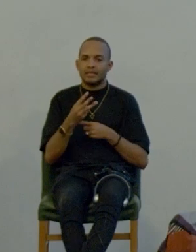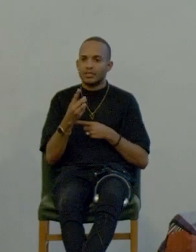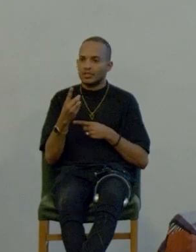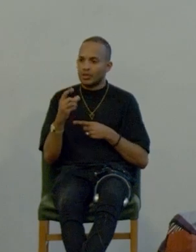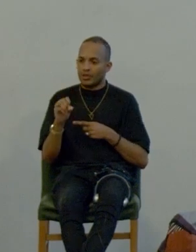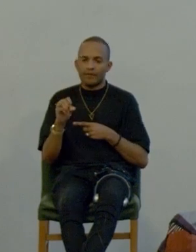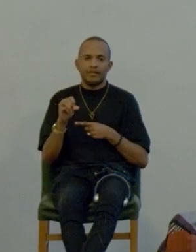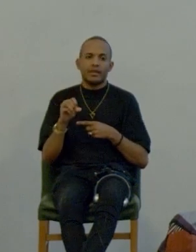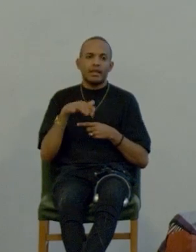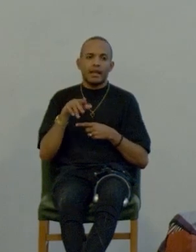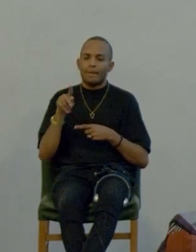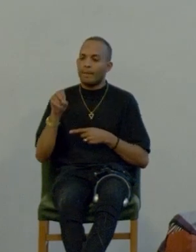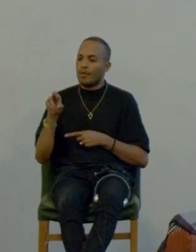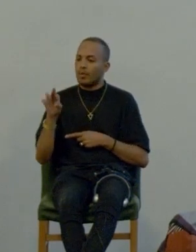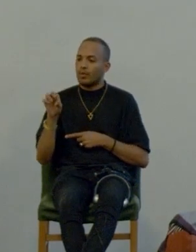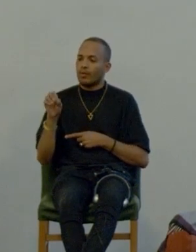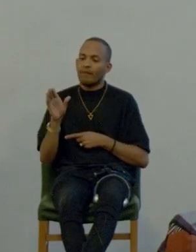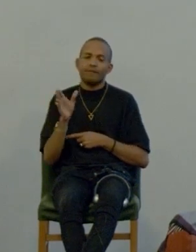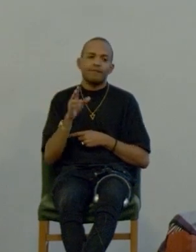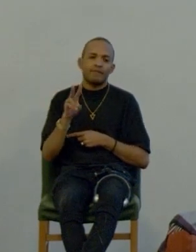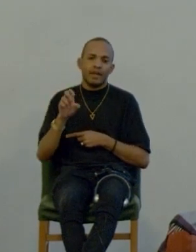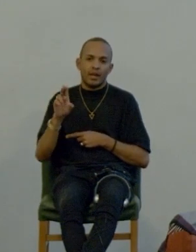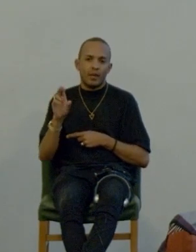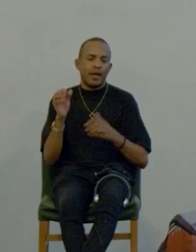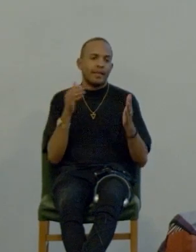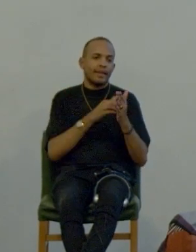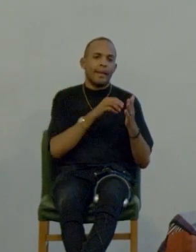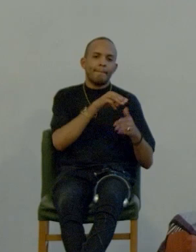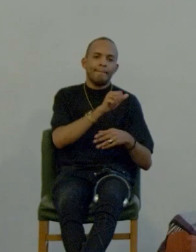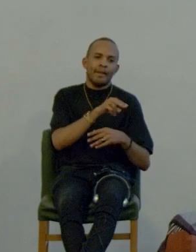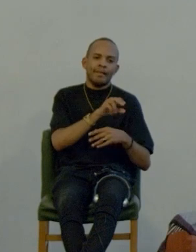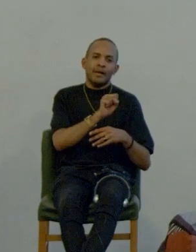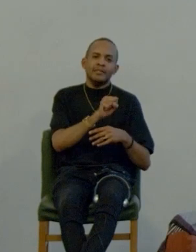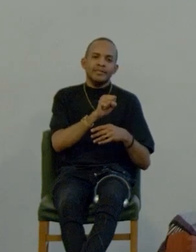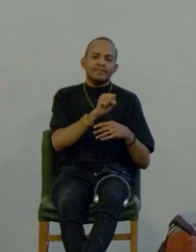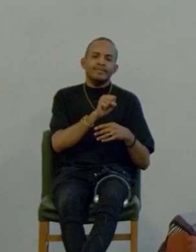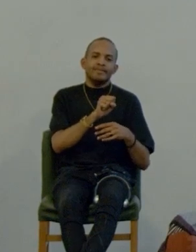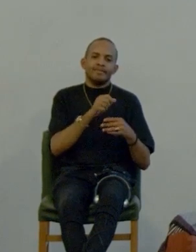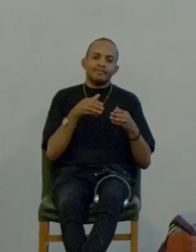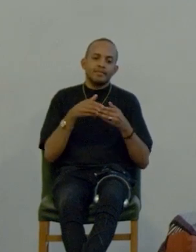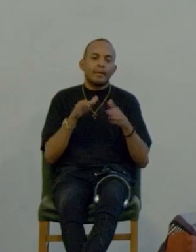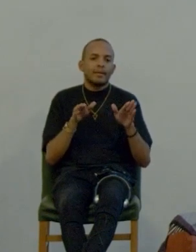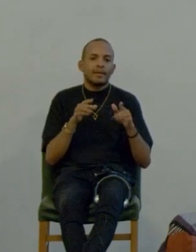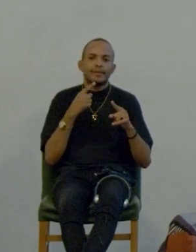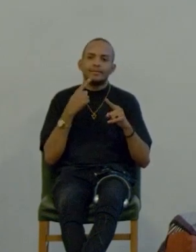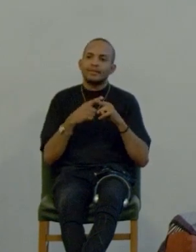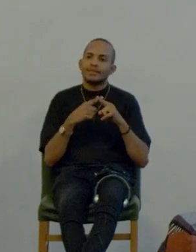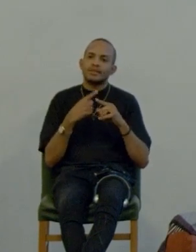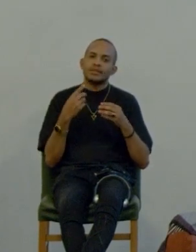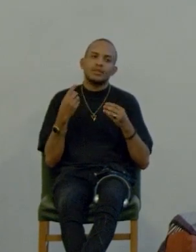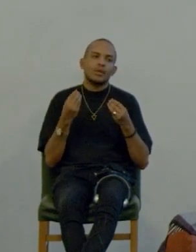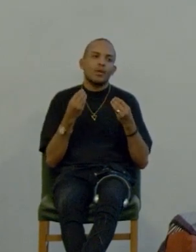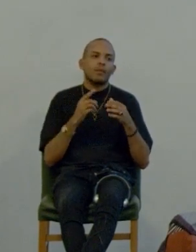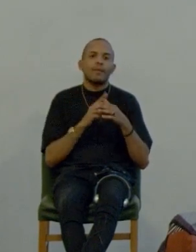que é a estrada que liga Porto Velho a Manaus, deve ser reaberta ou não. Teoricamente, seria, né, é difícil propor que uma cidade como Manaus fique isolada do